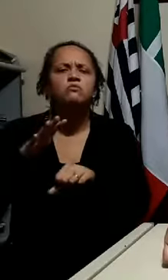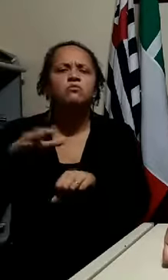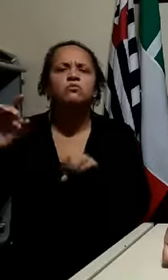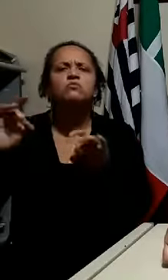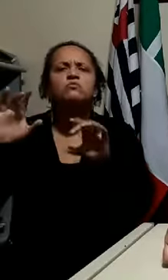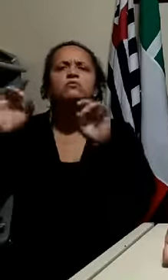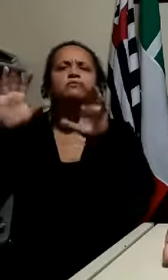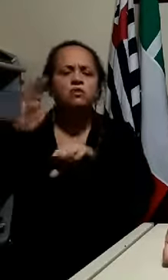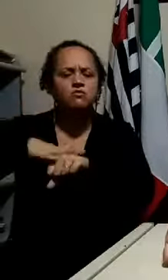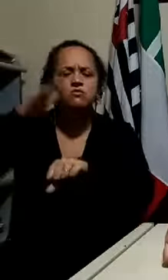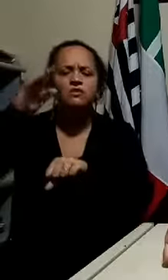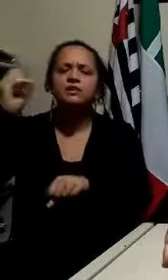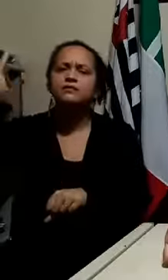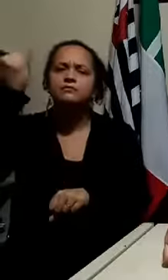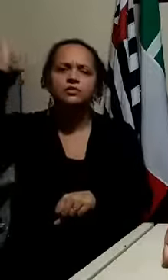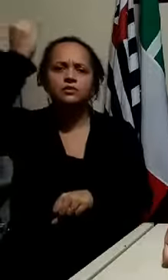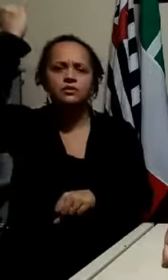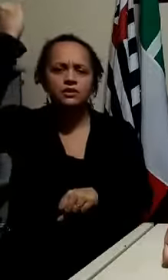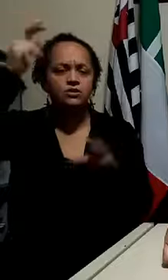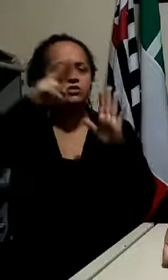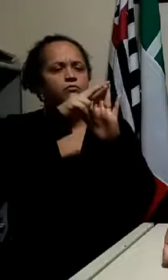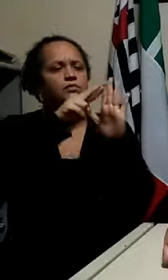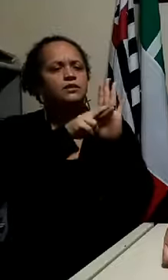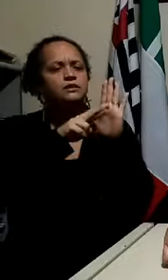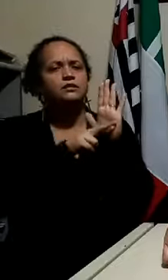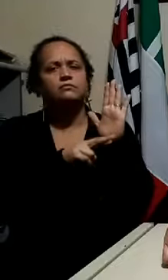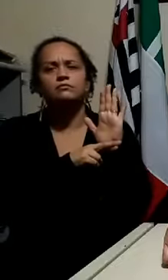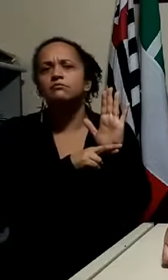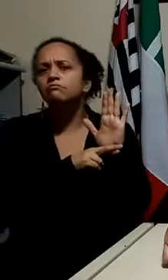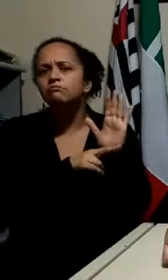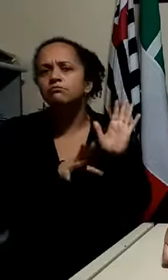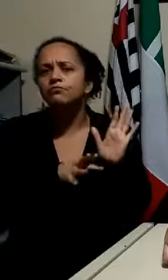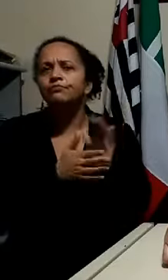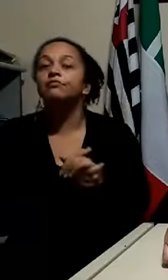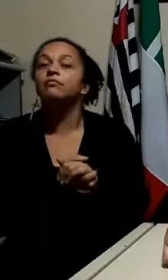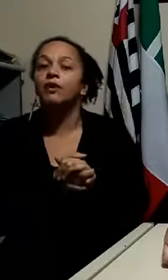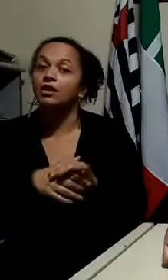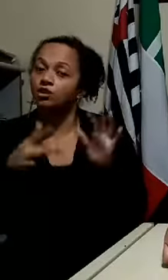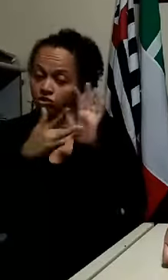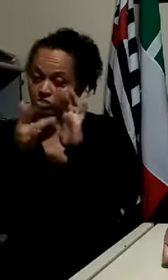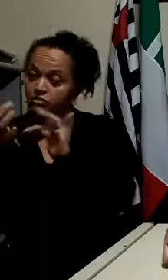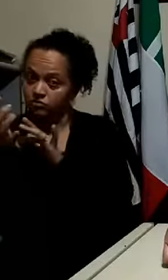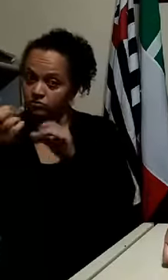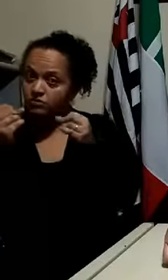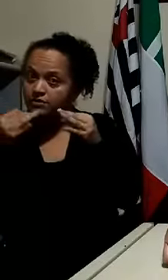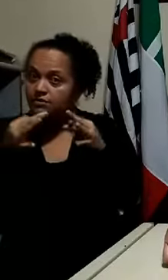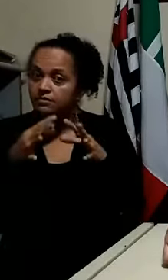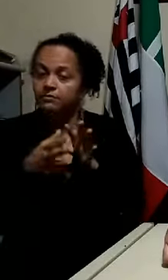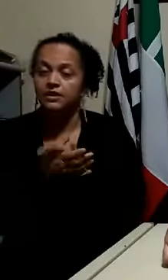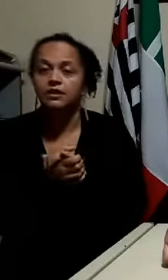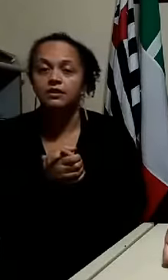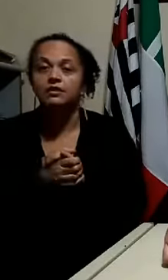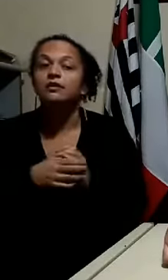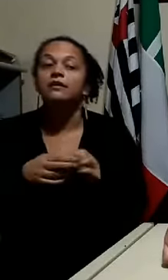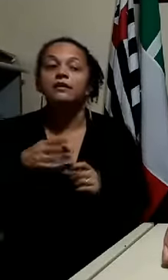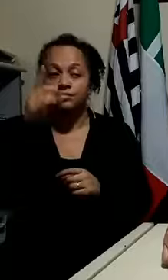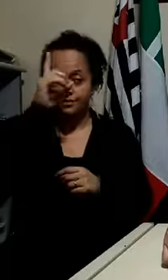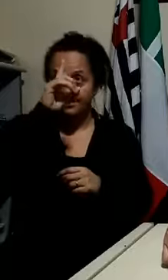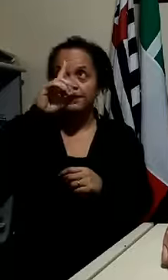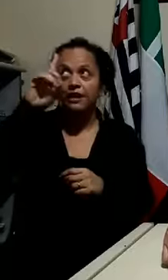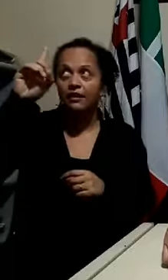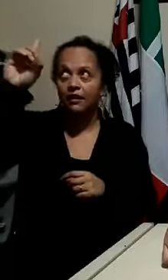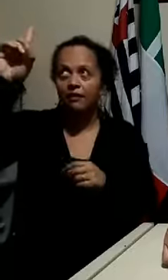respondeu, o principal é, ouve, ó Israel, o Senhor nosso Deus é o único